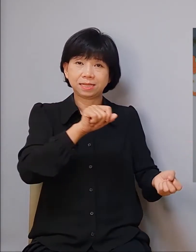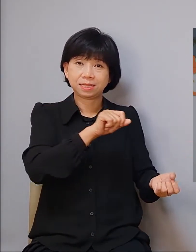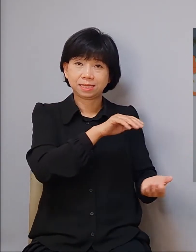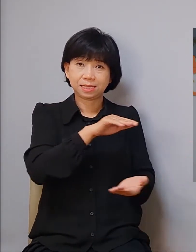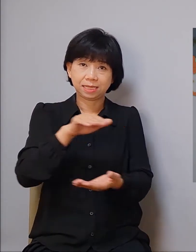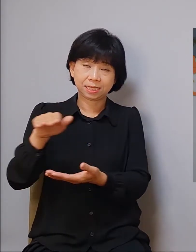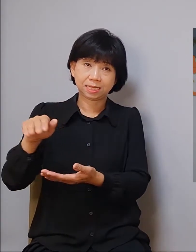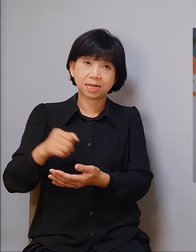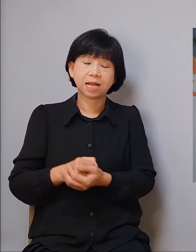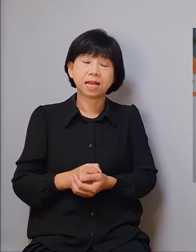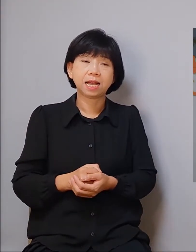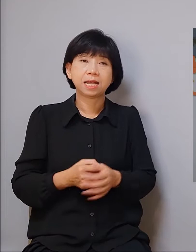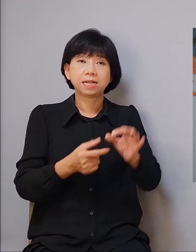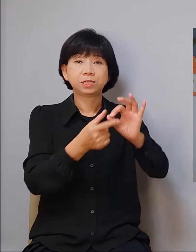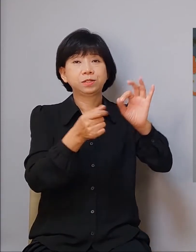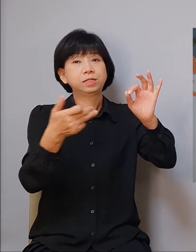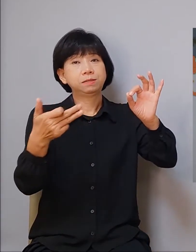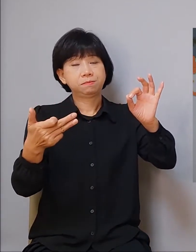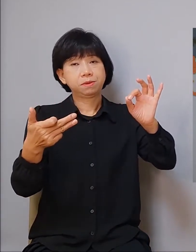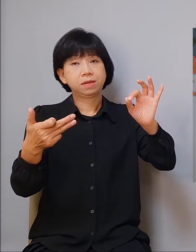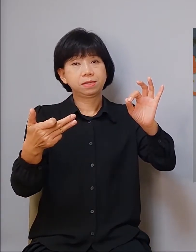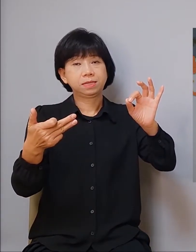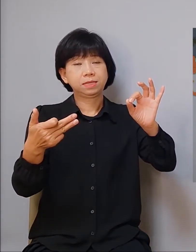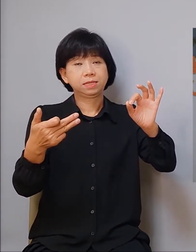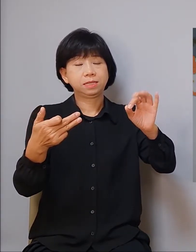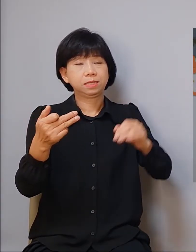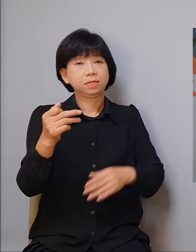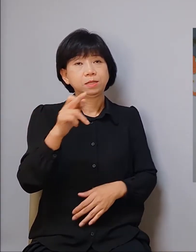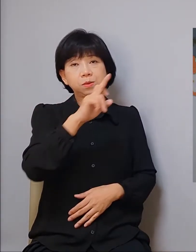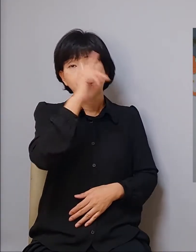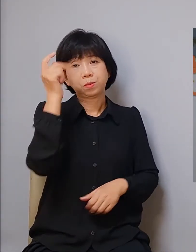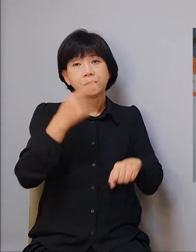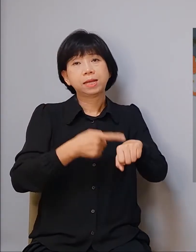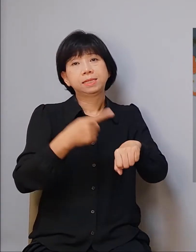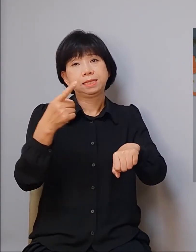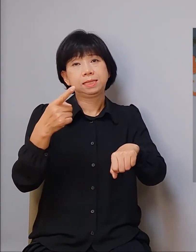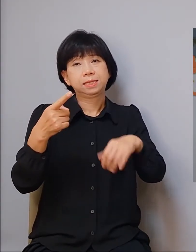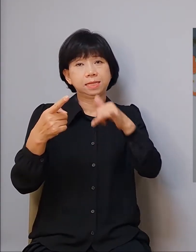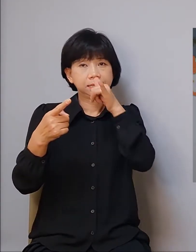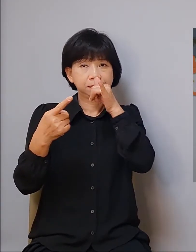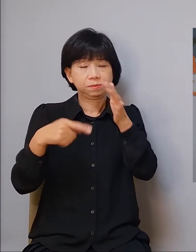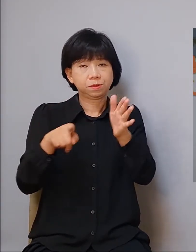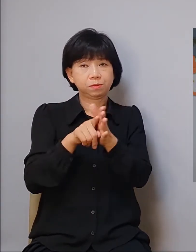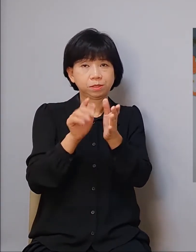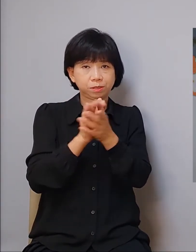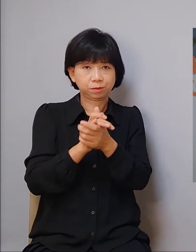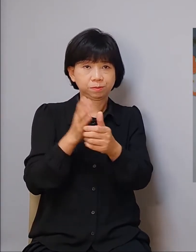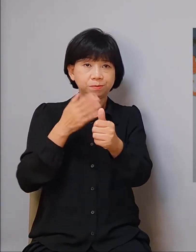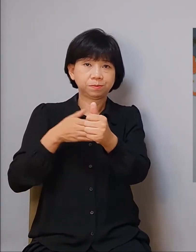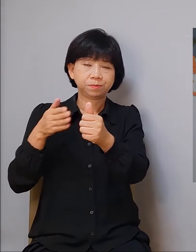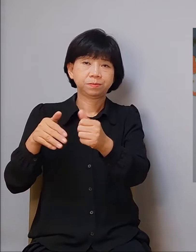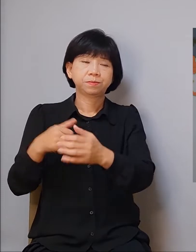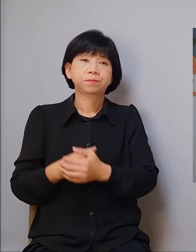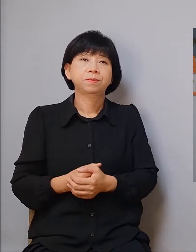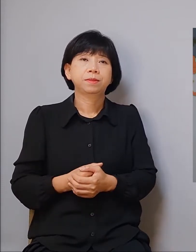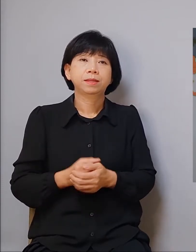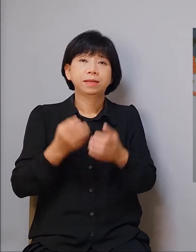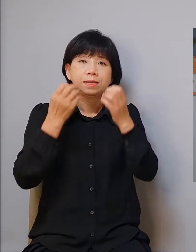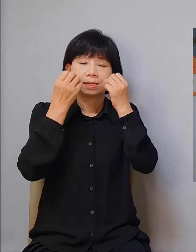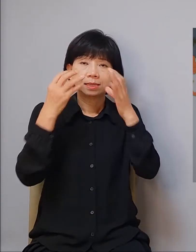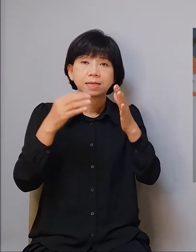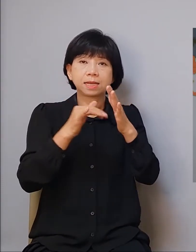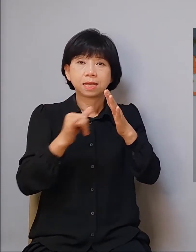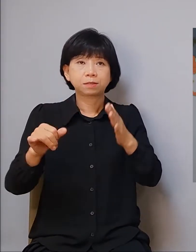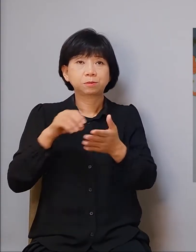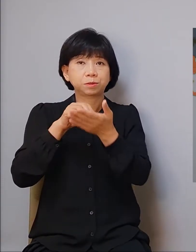1시에 교회에서 또 있습니다. 위에서 또 기도해 주시면 좋겠습니다. 오늘 새가족 임시 등록 카드를 제출하신